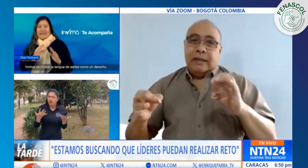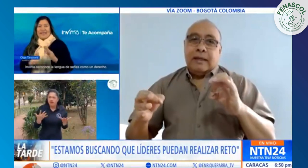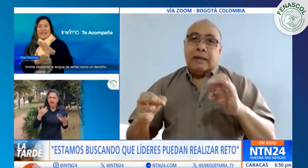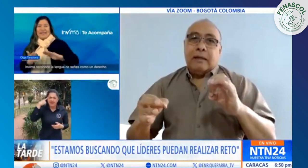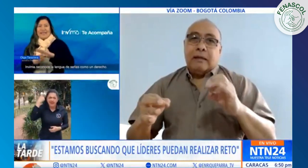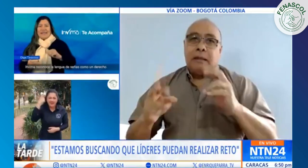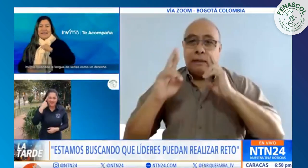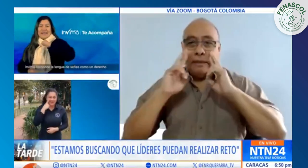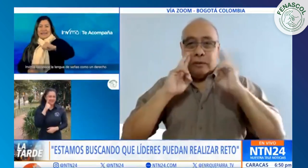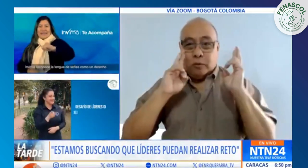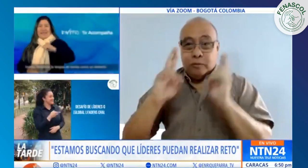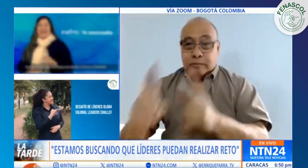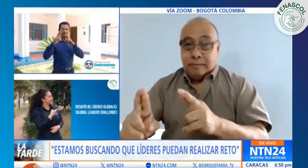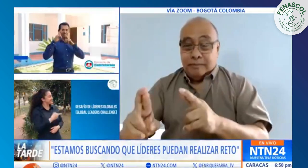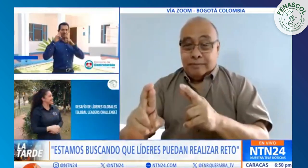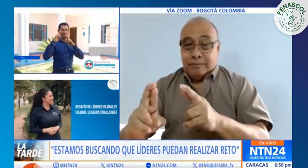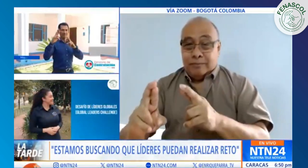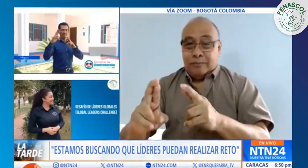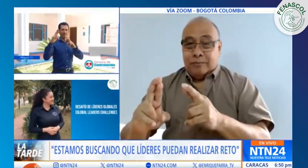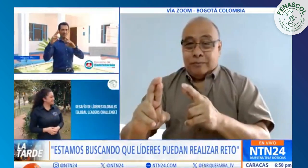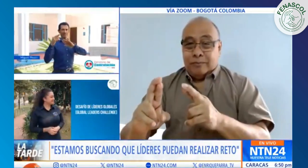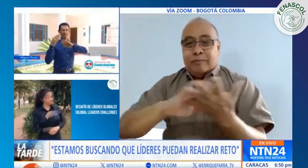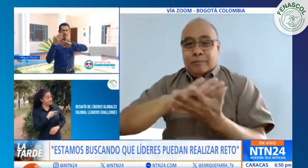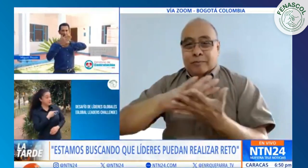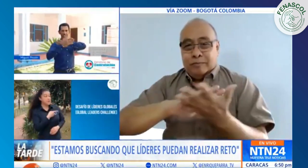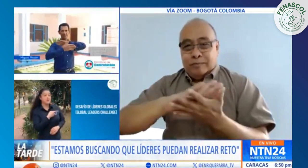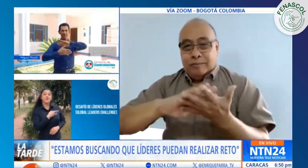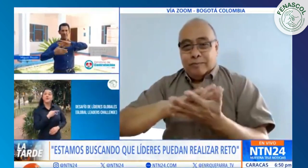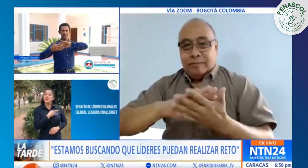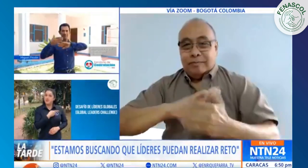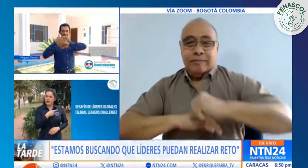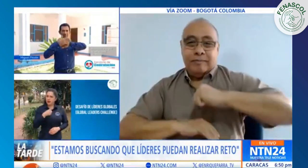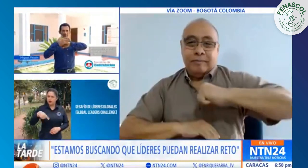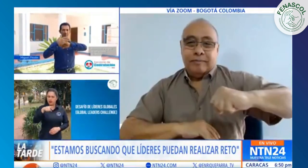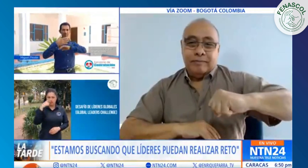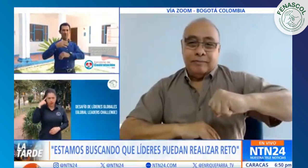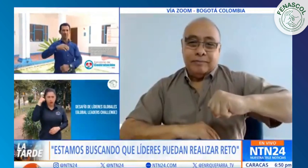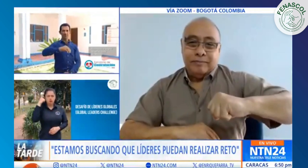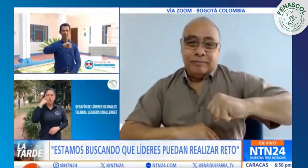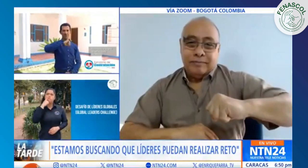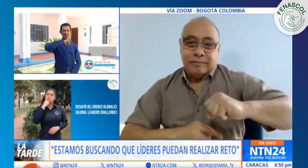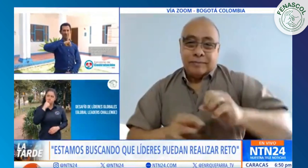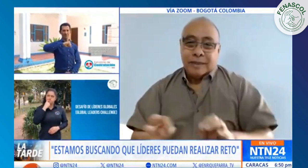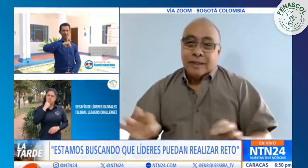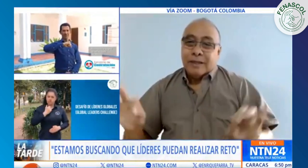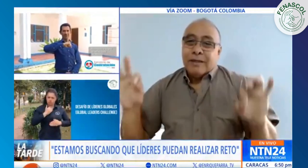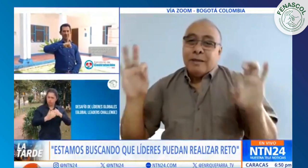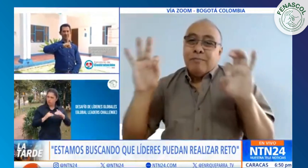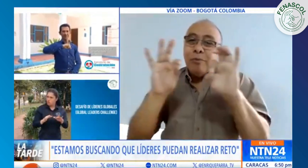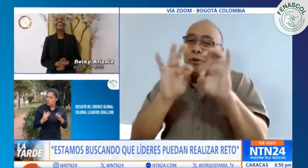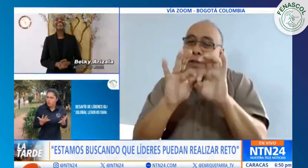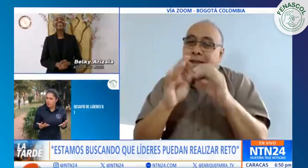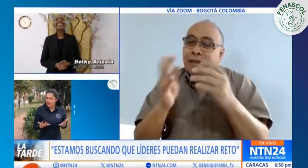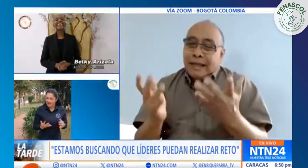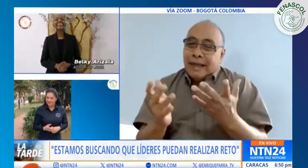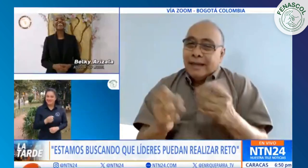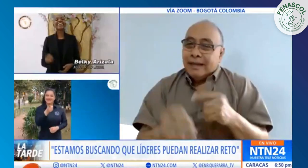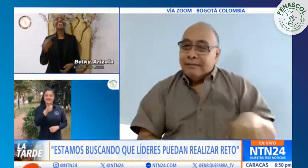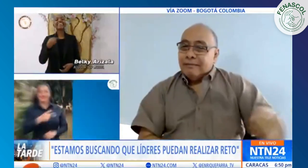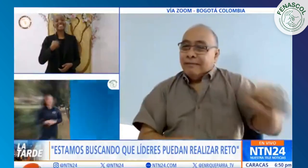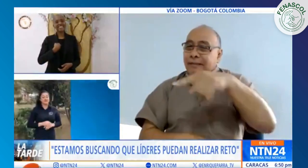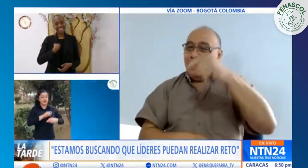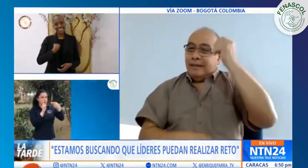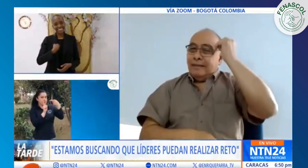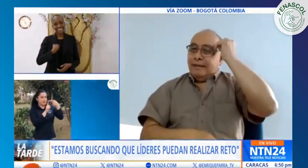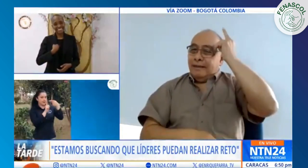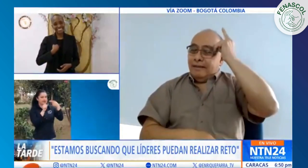La frase como tal es, reconozco la lengua de señas como derecho. Y esto